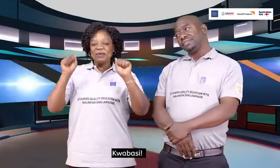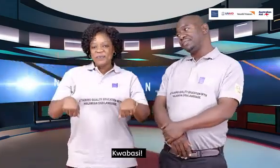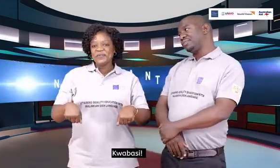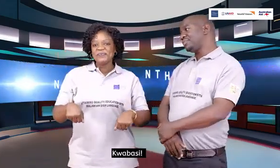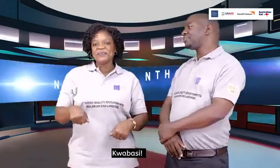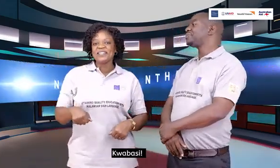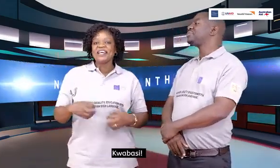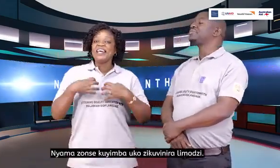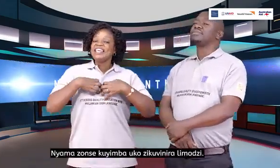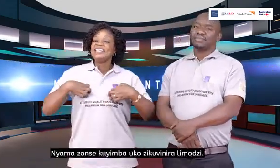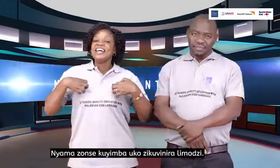Kwa basi